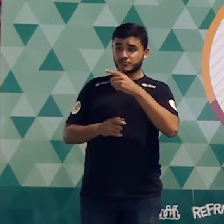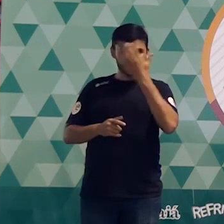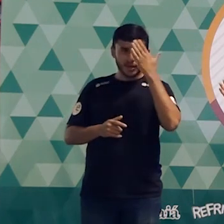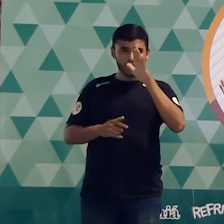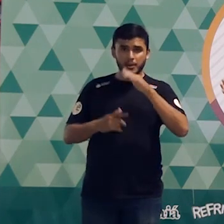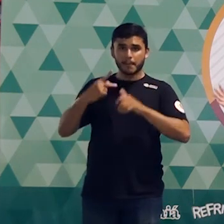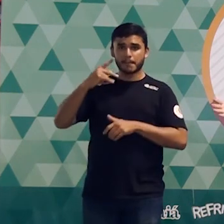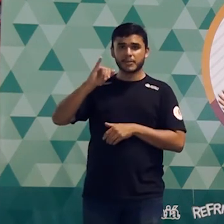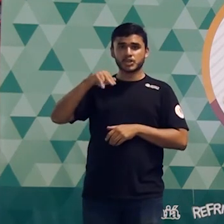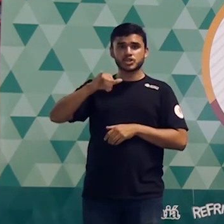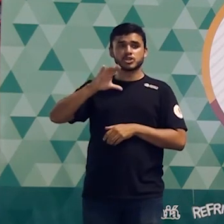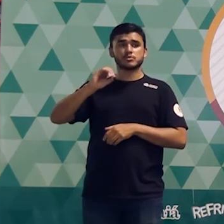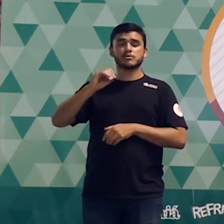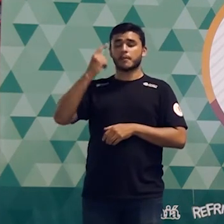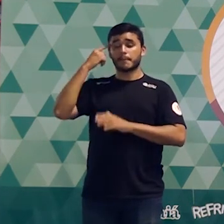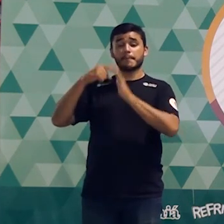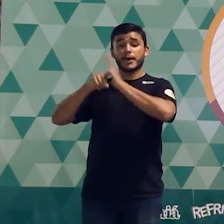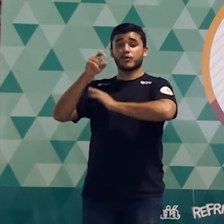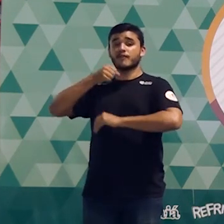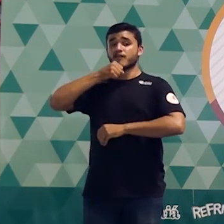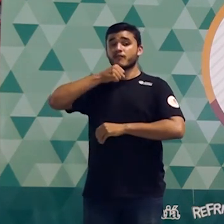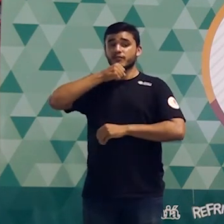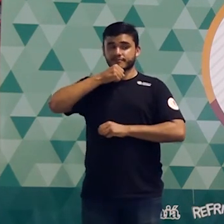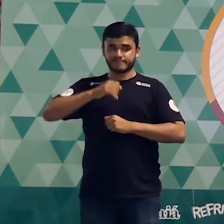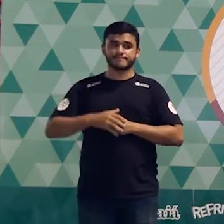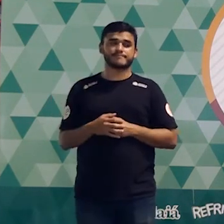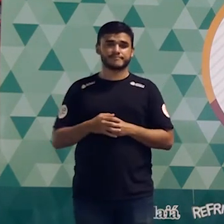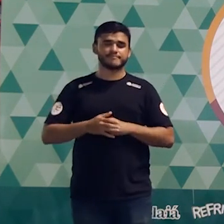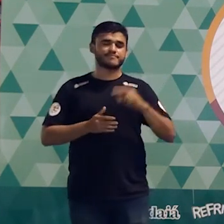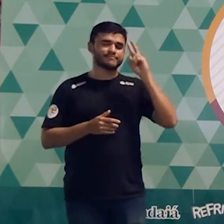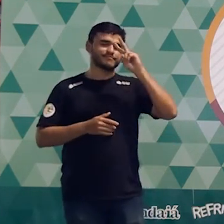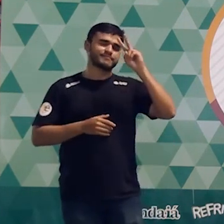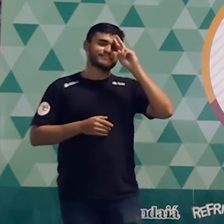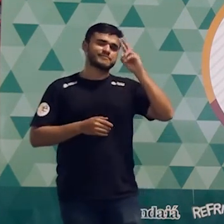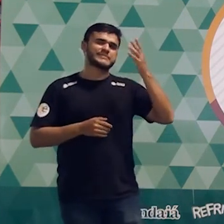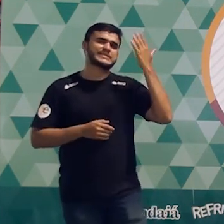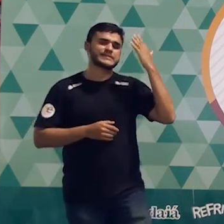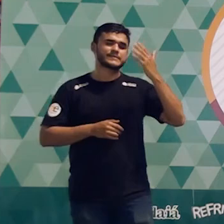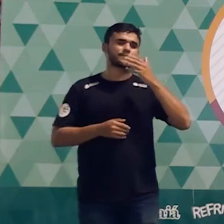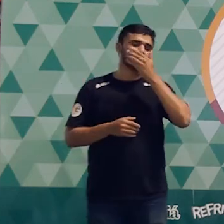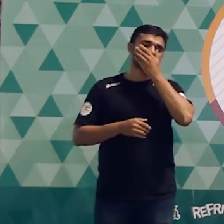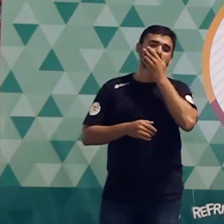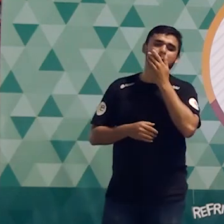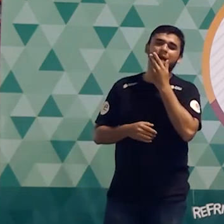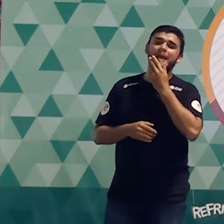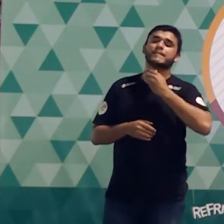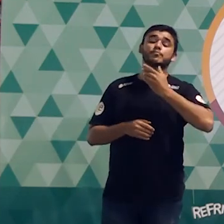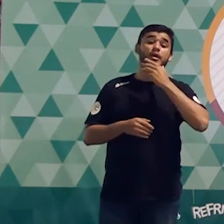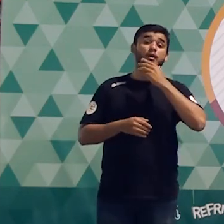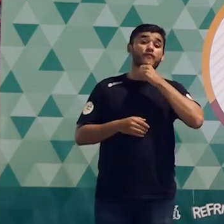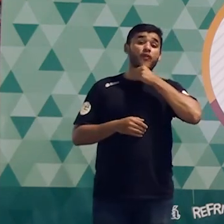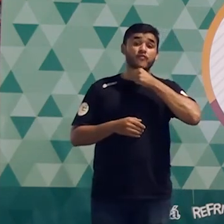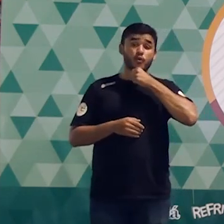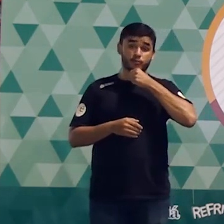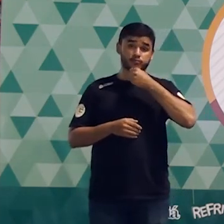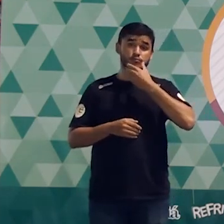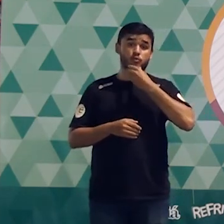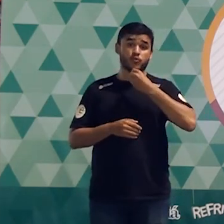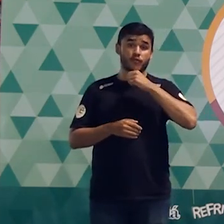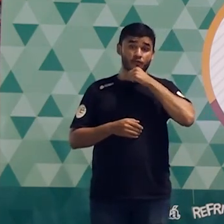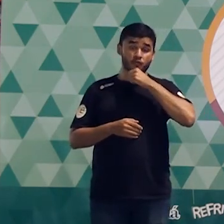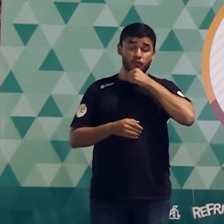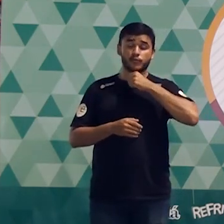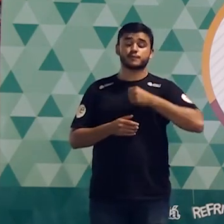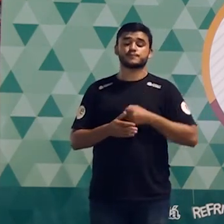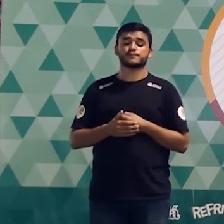explica, certo? Mas o fato é que, eu me lembro se fosse hoje, meu avô largou o pinico, tinha banheiro e ele usava.